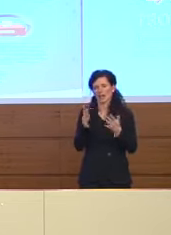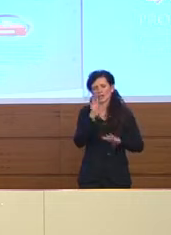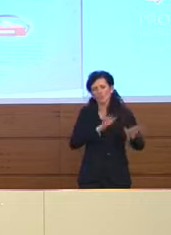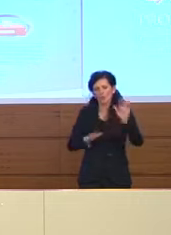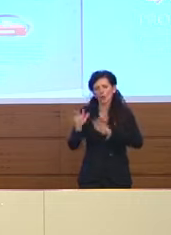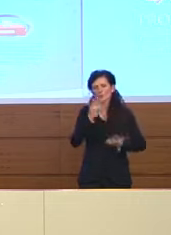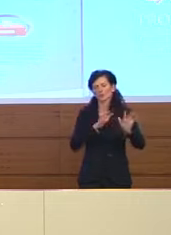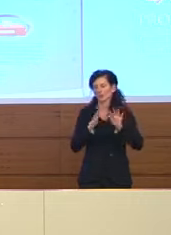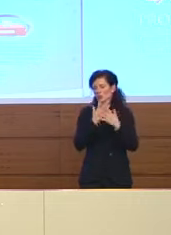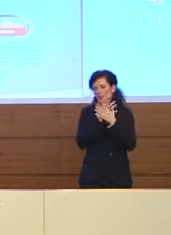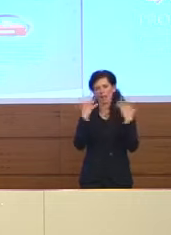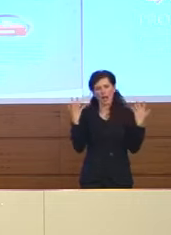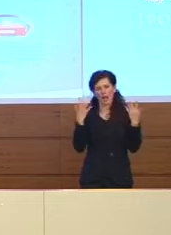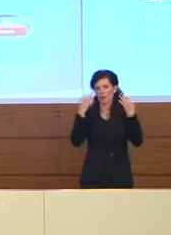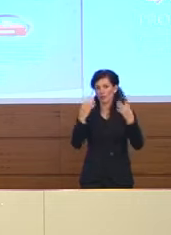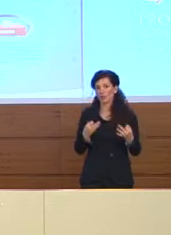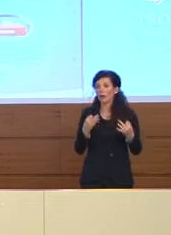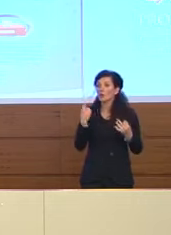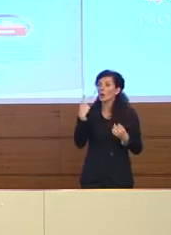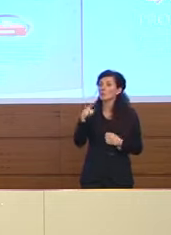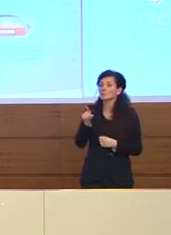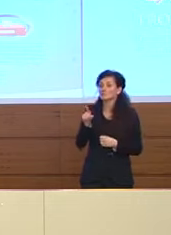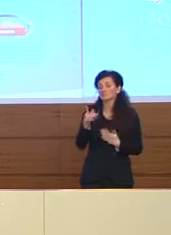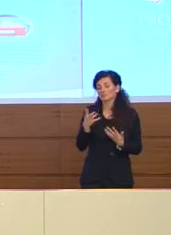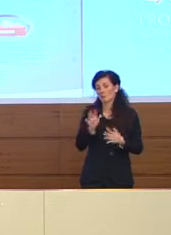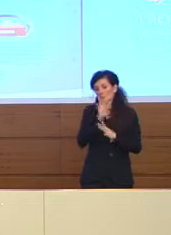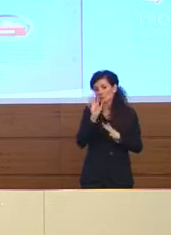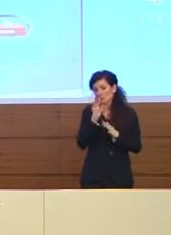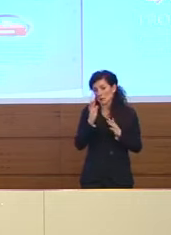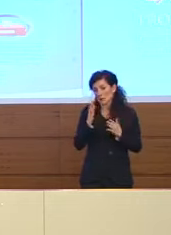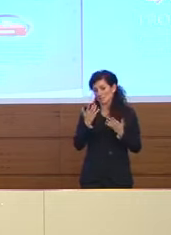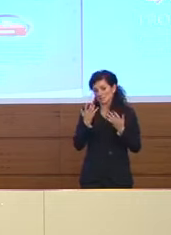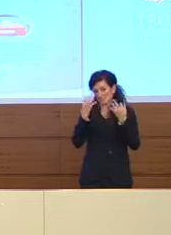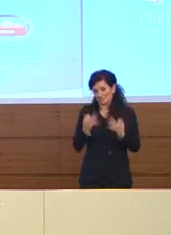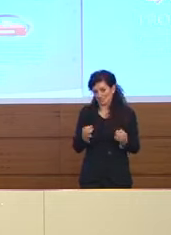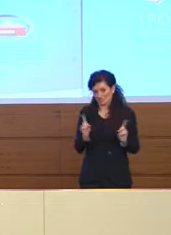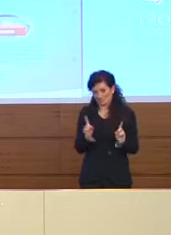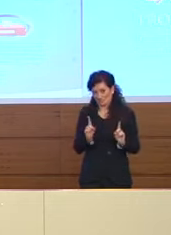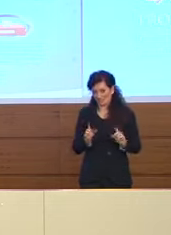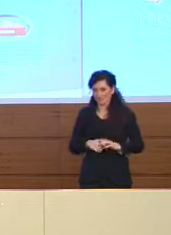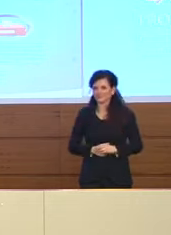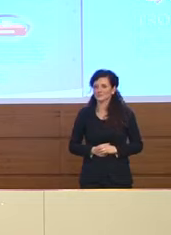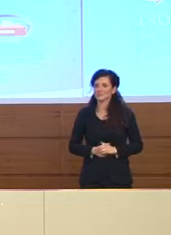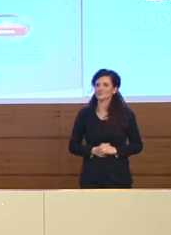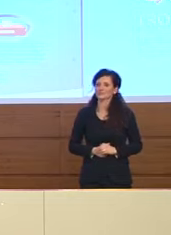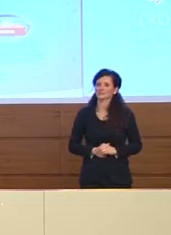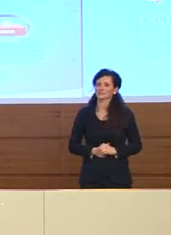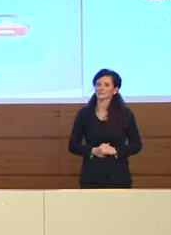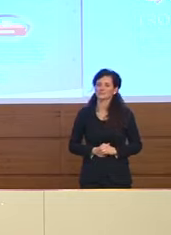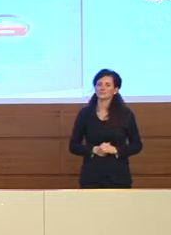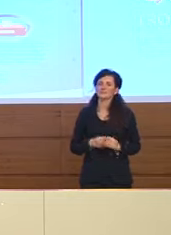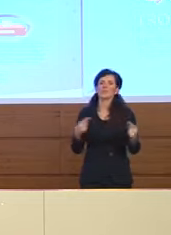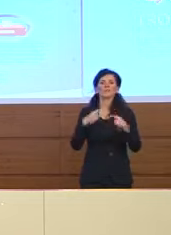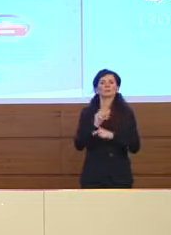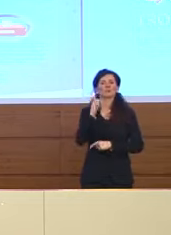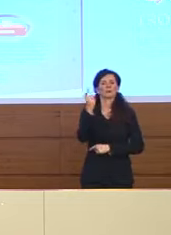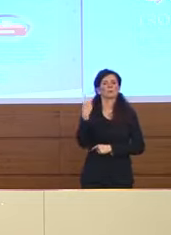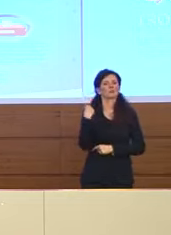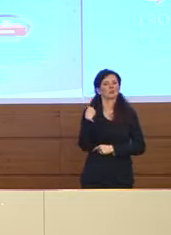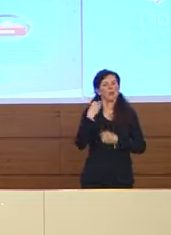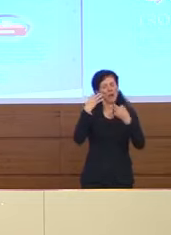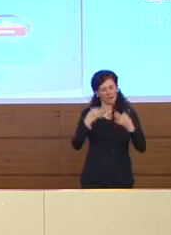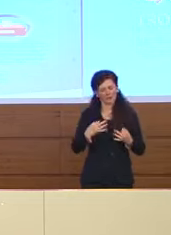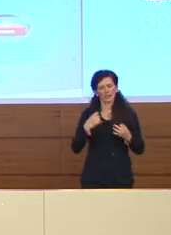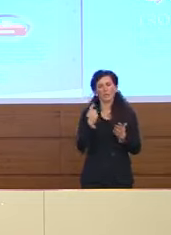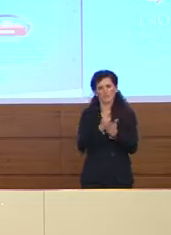questo mi sembra un po poco solido torna invece alla domanda importante che lei ha fatto sui tassi